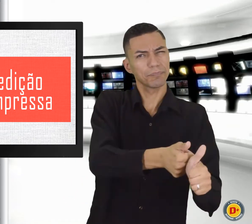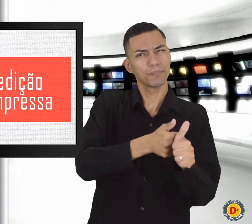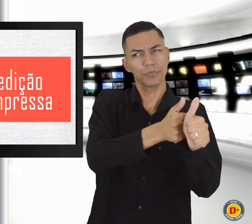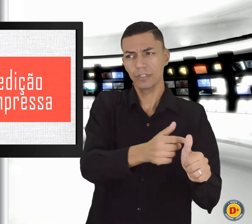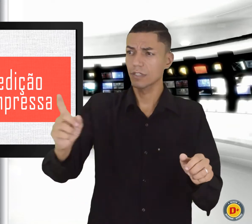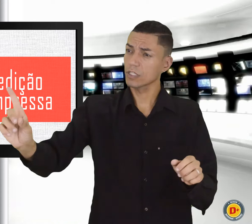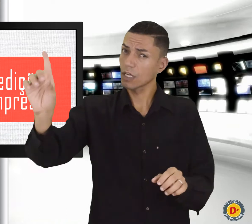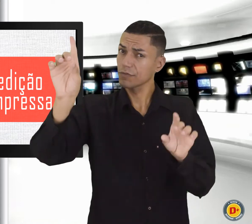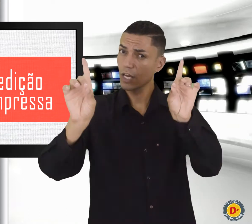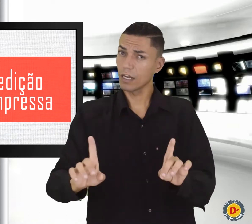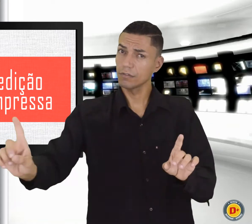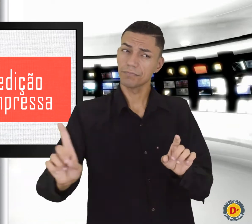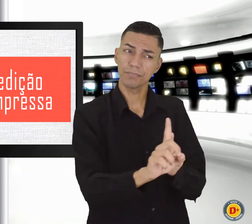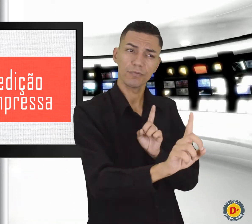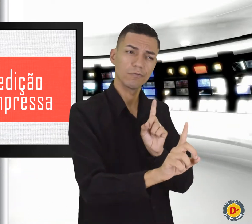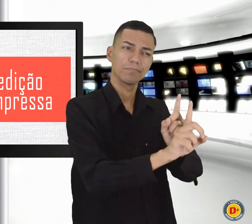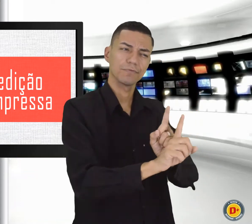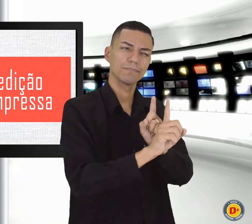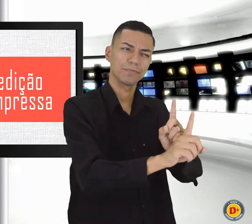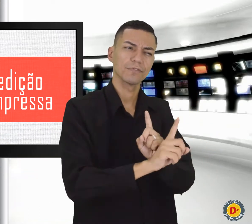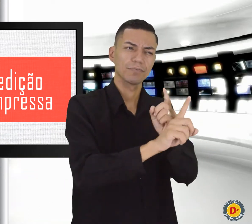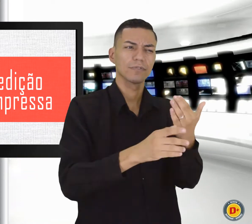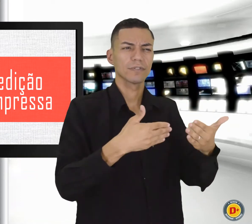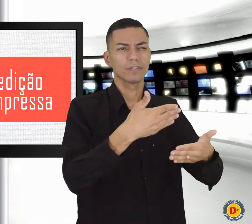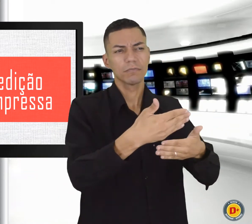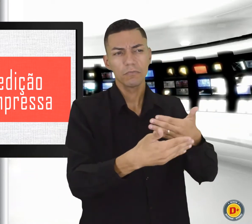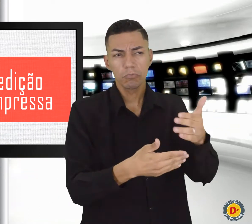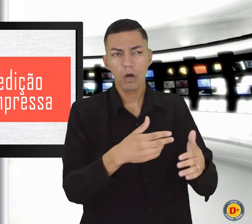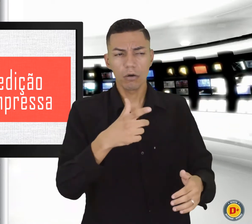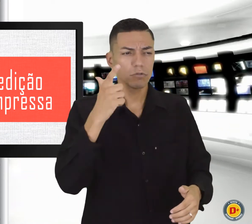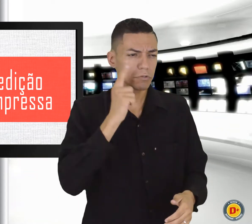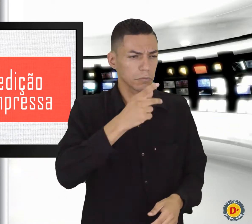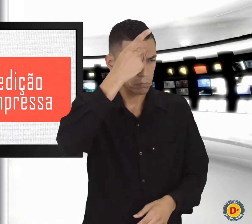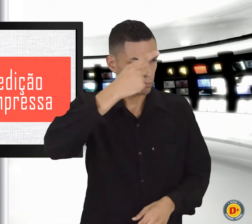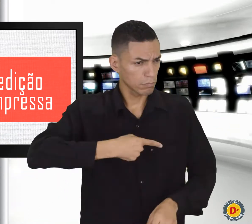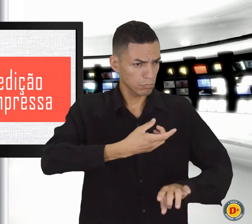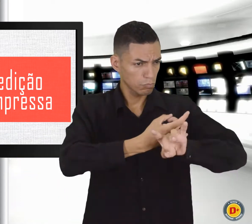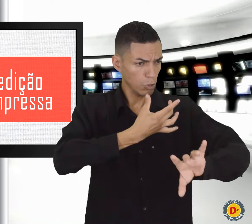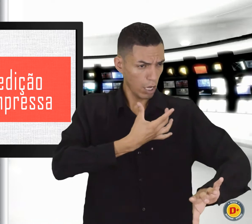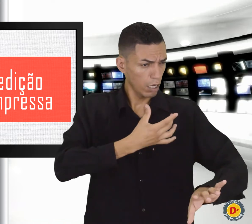obtenção de autonomia do novo funcionário. Depois disso, ele não monitora mais a